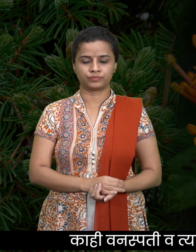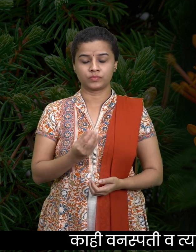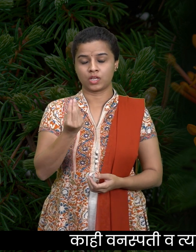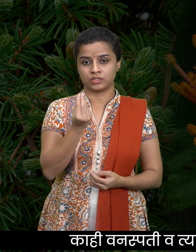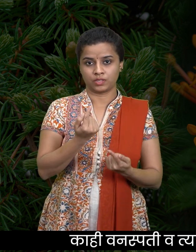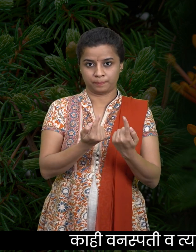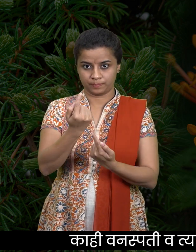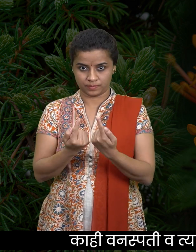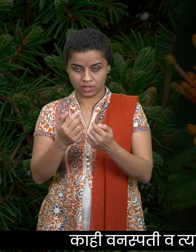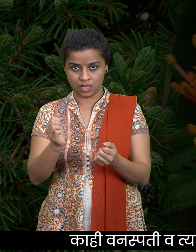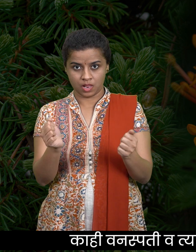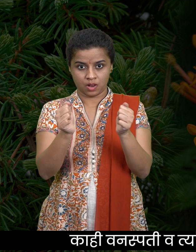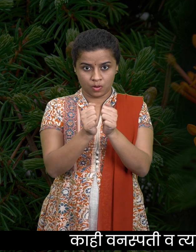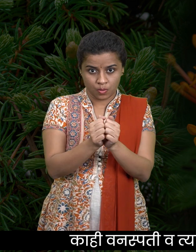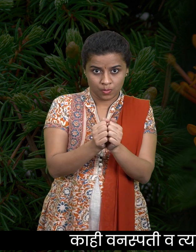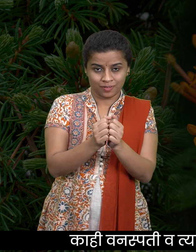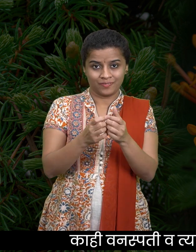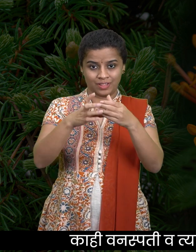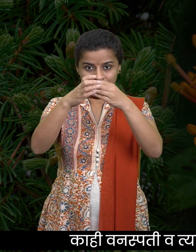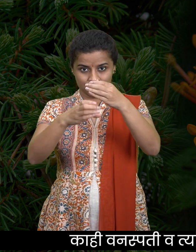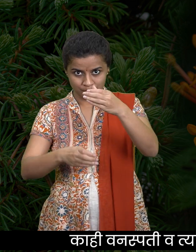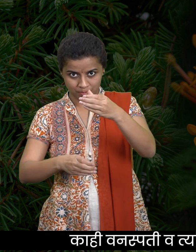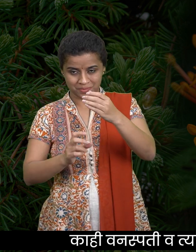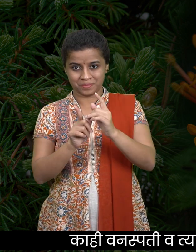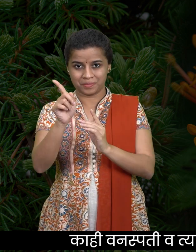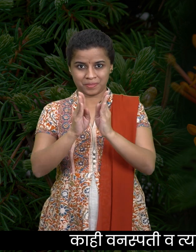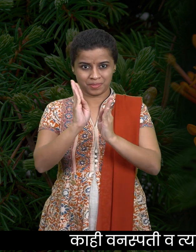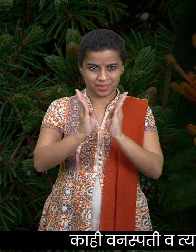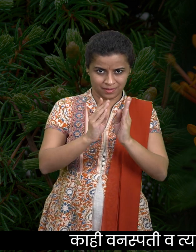काही वनस्पती व त्यांचे विविध भाग औषधांसाठी वापरले जातात.